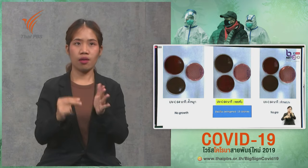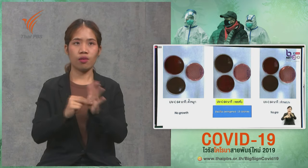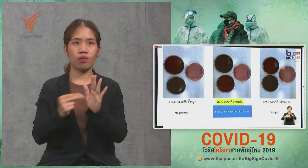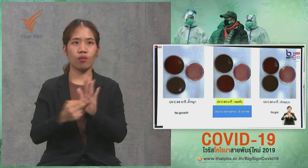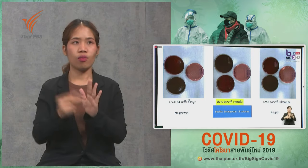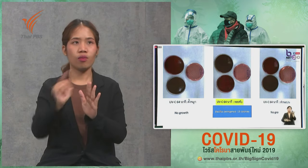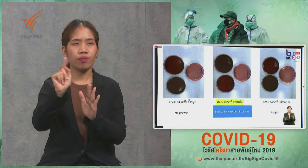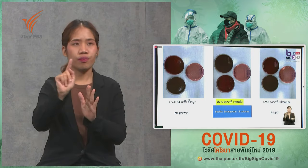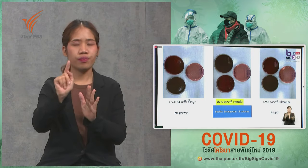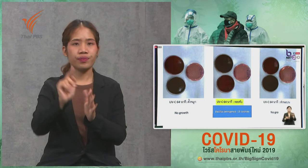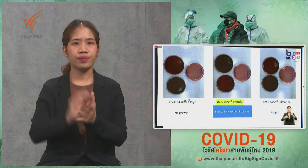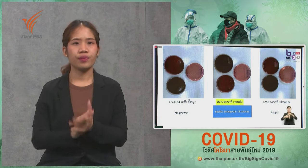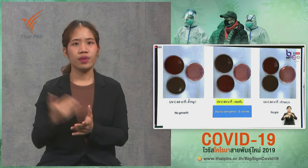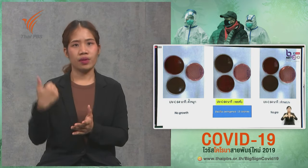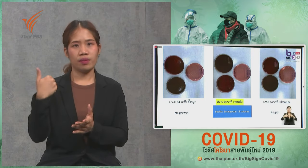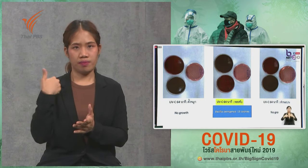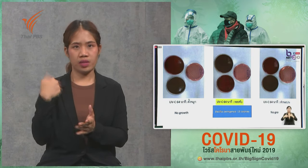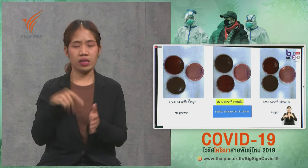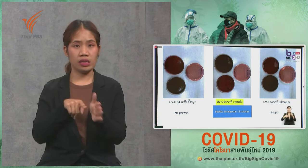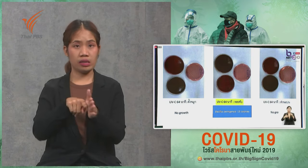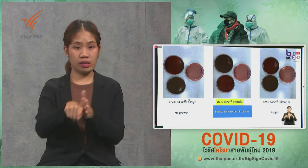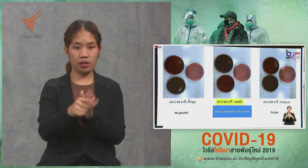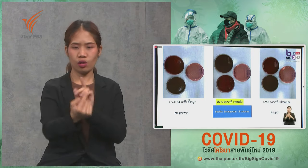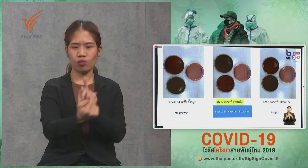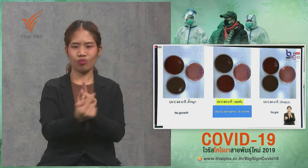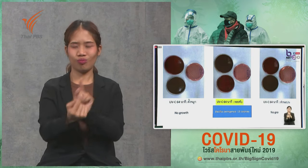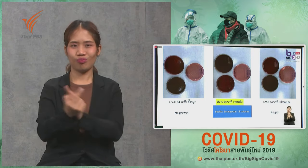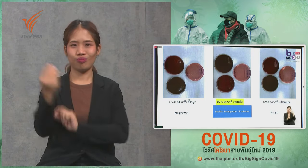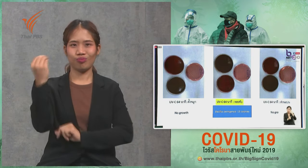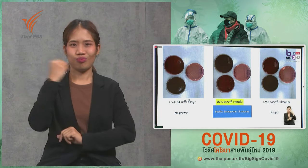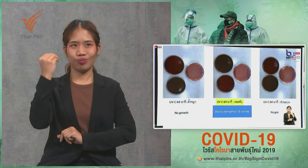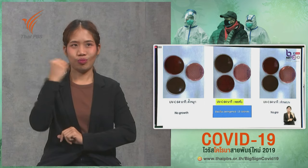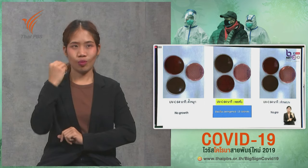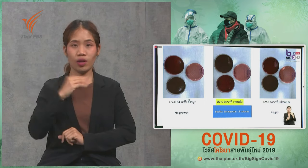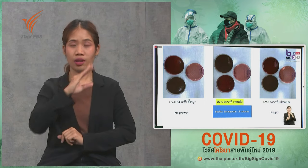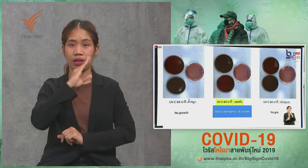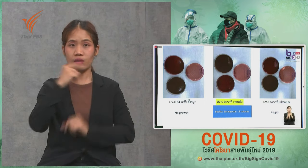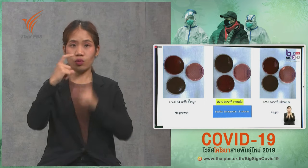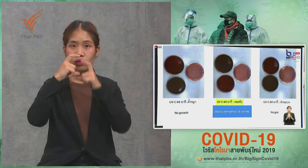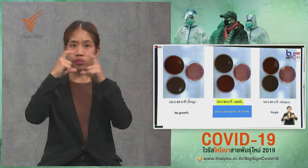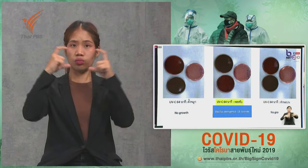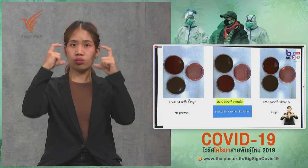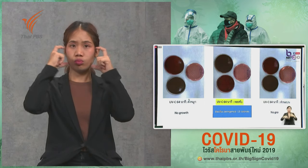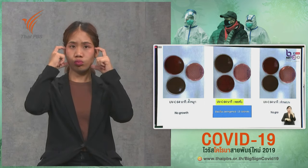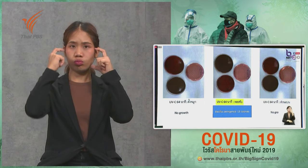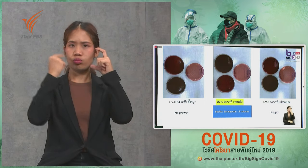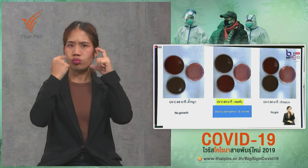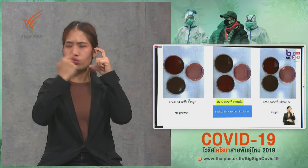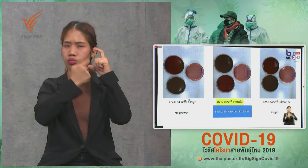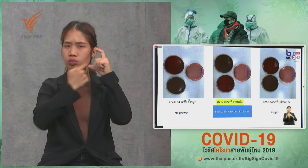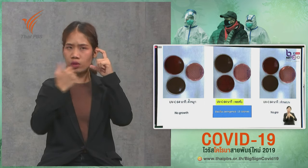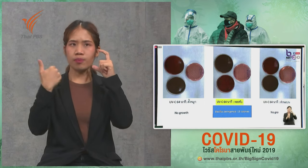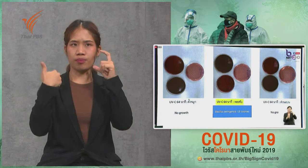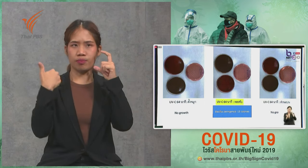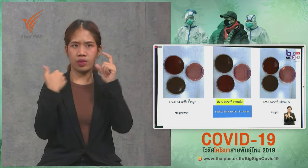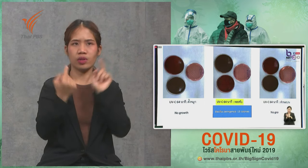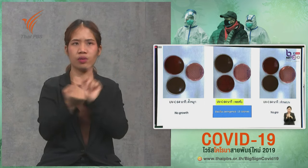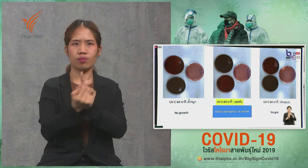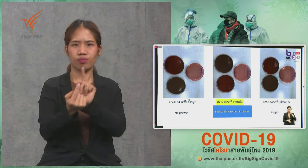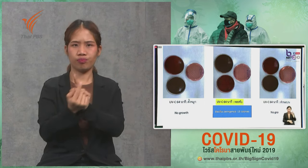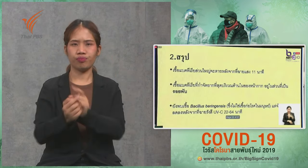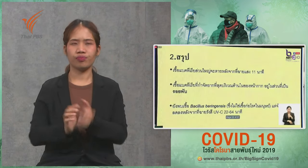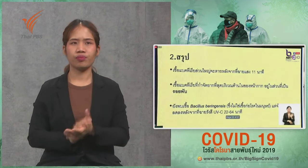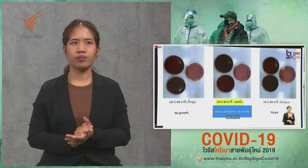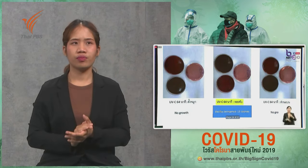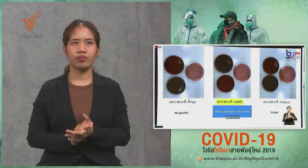ที่เป็นเชื้อที่เราเจอได้ทั่วไปในหน้าใบหน้าของคนนะครับไม่ได้เป็นตัวก่อเชื้อร้ายนะครับ